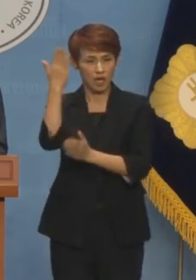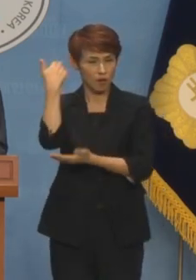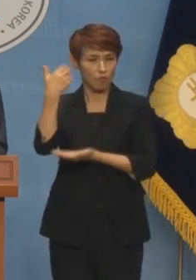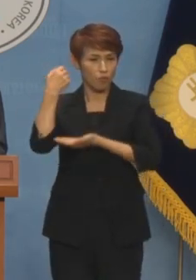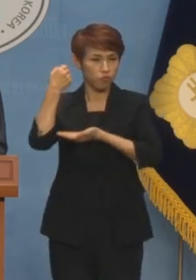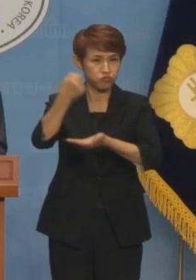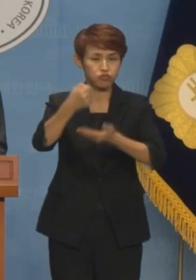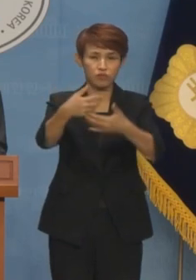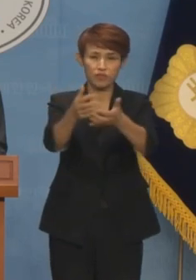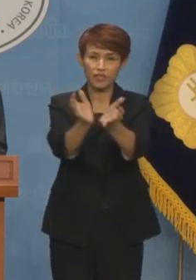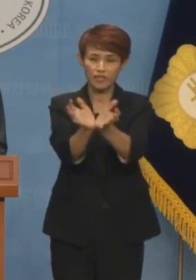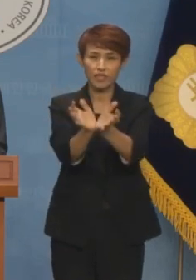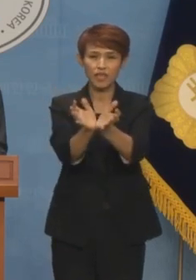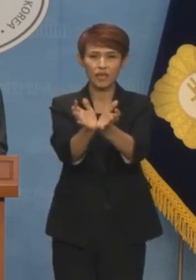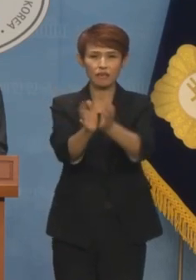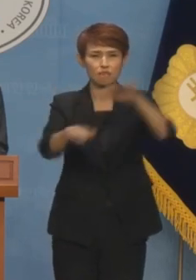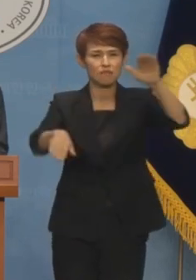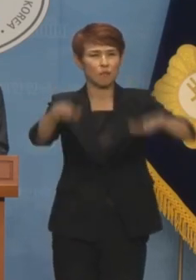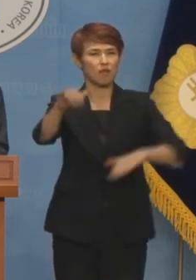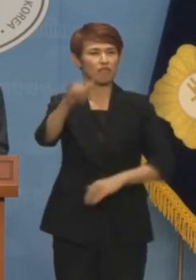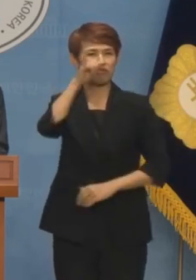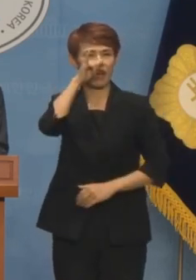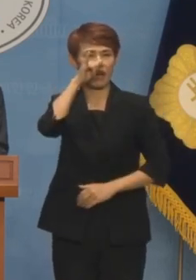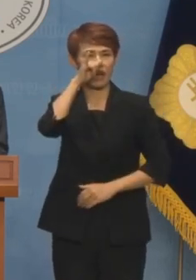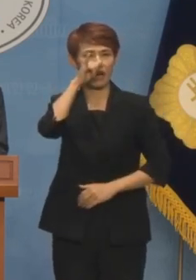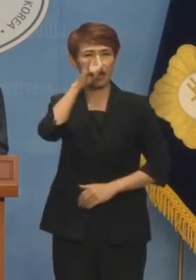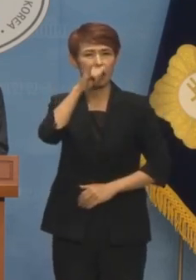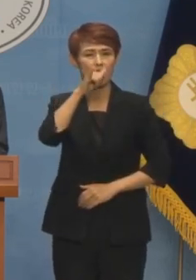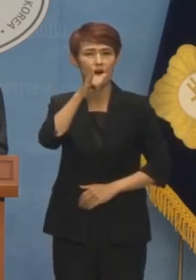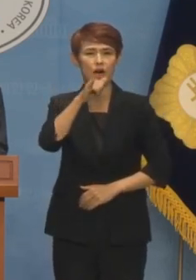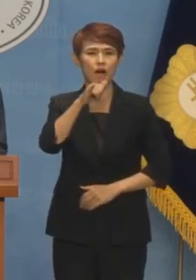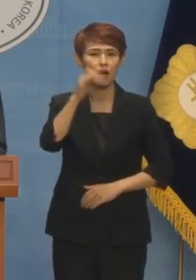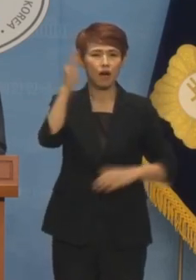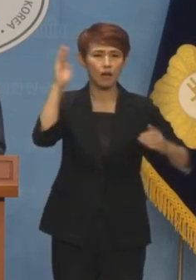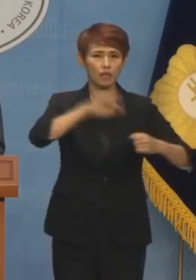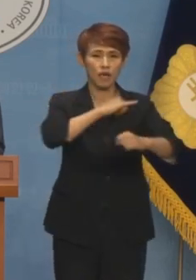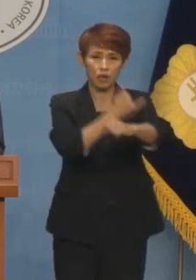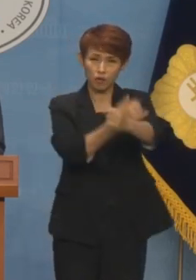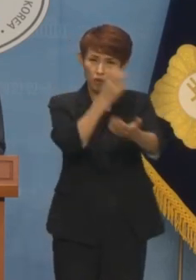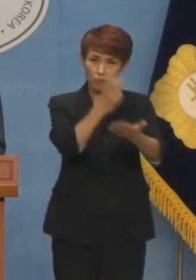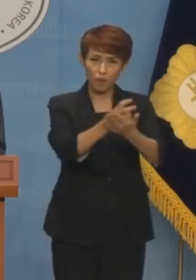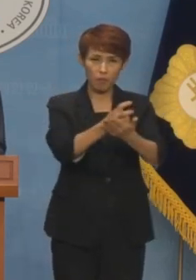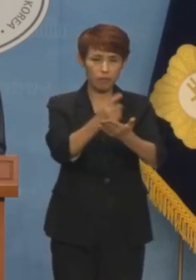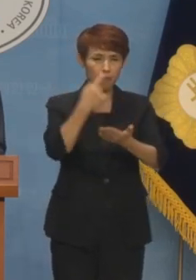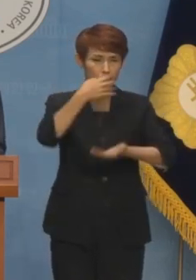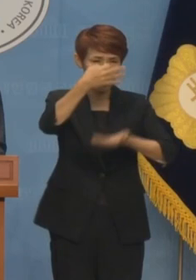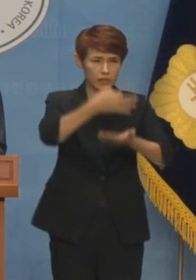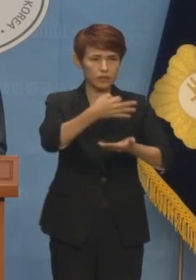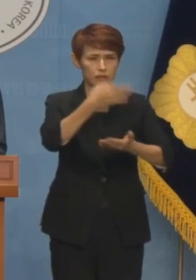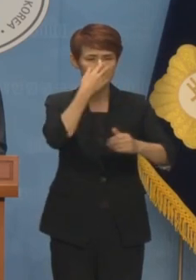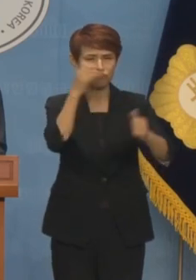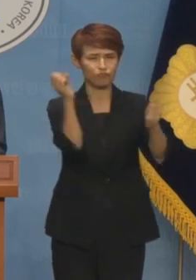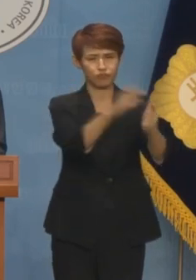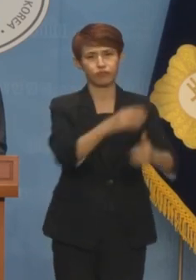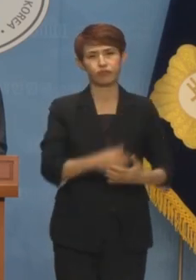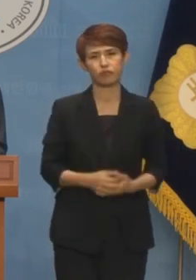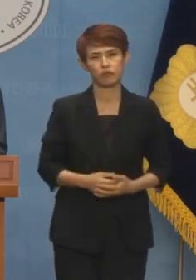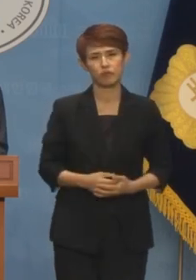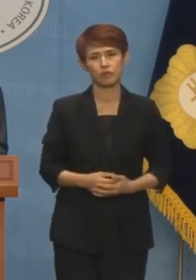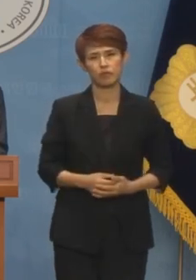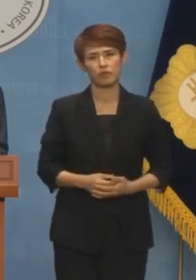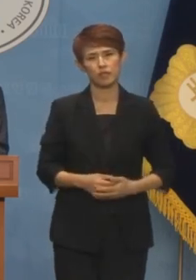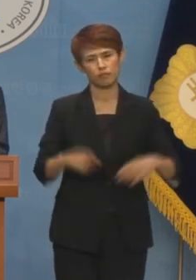앞세워 차별과 혐오의 공격으로 그 가치를 훼손하는 등 학생인권을 둘러싼 소모적인